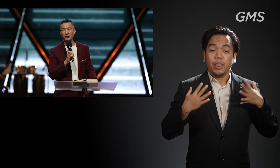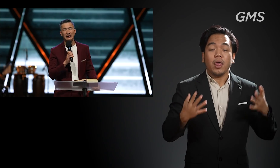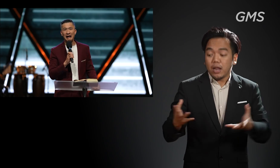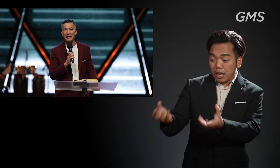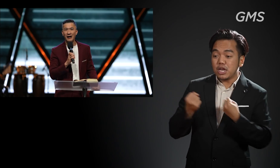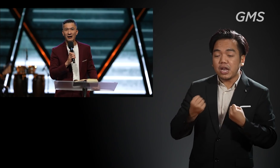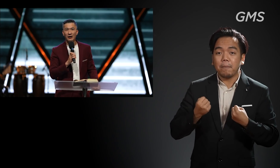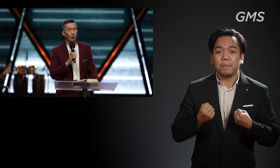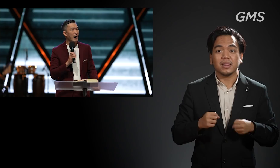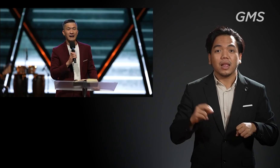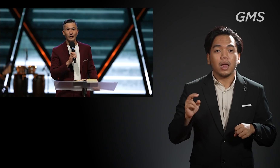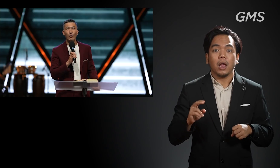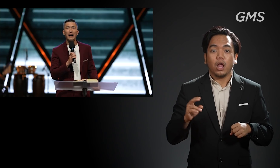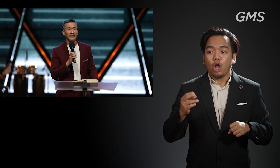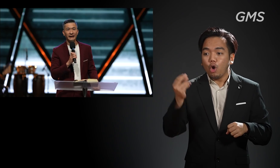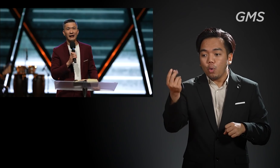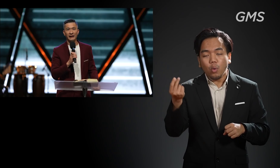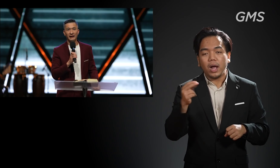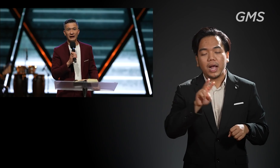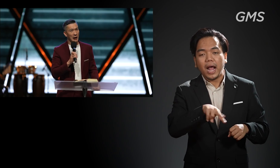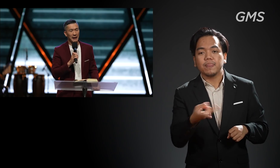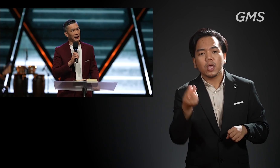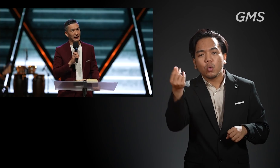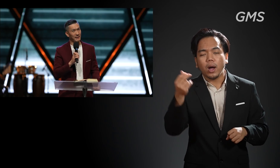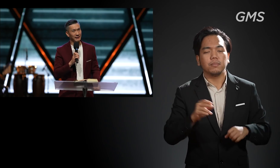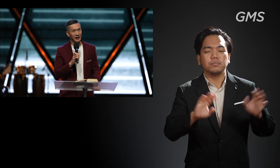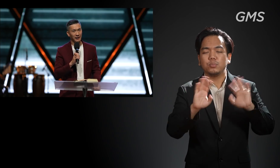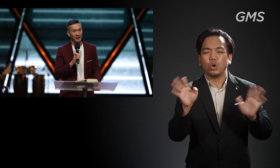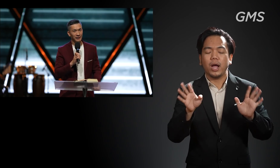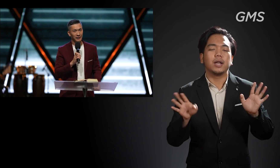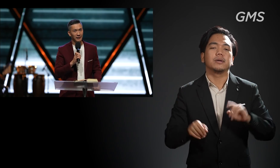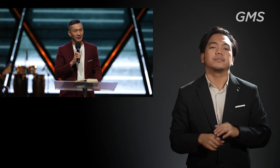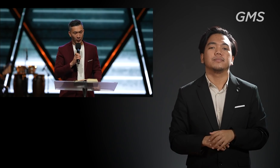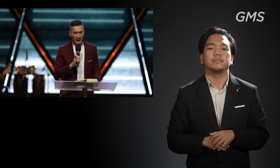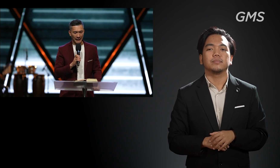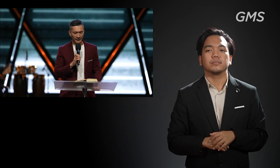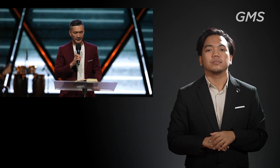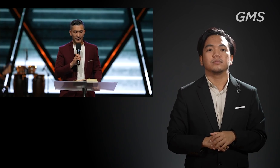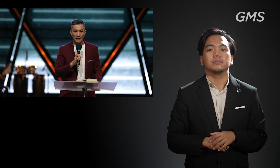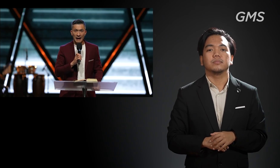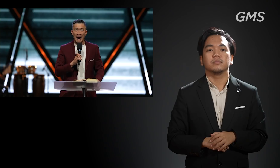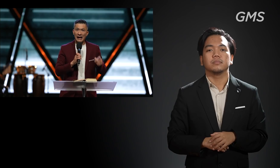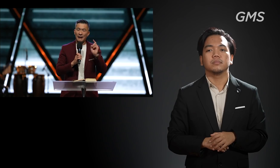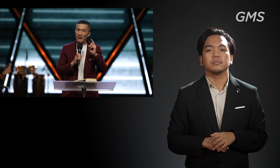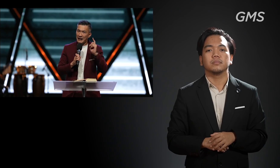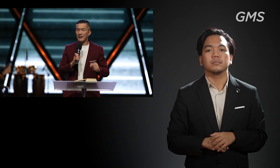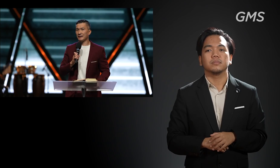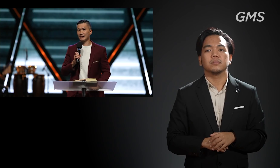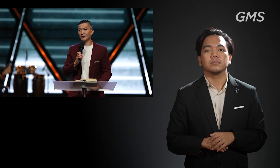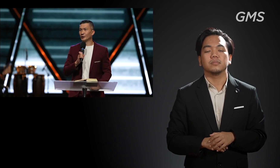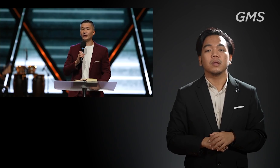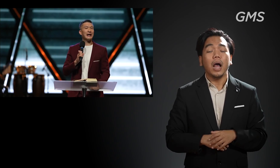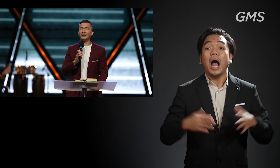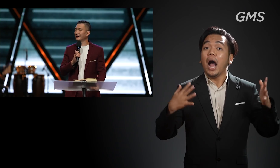mendapatkan 100 kali ganda. Uang ganti uang, gigi ganti gigi, mata ganti mata. Bukan. Ada